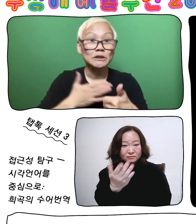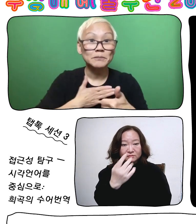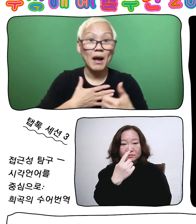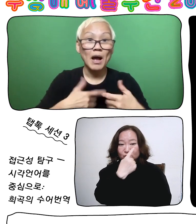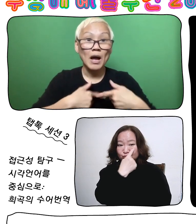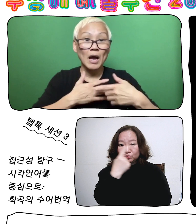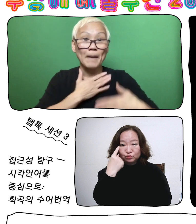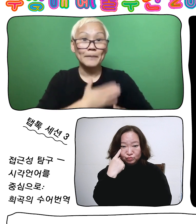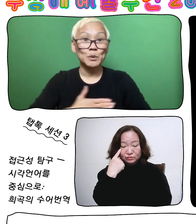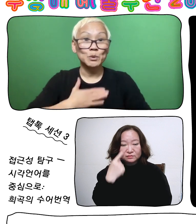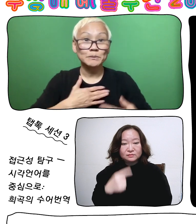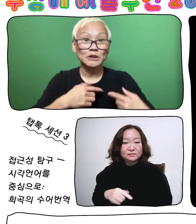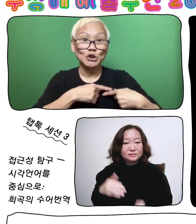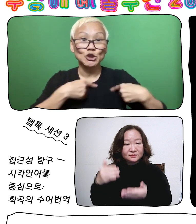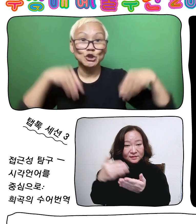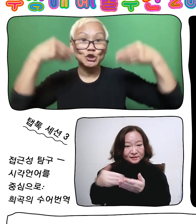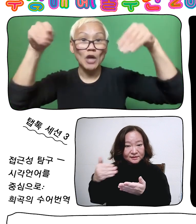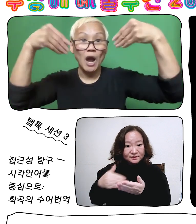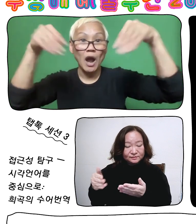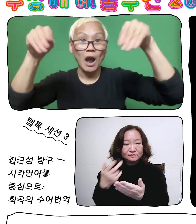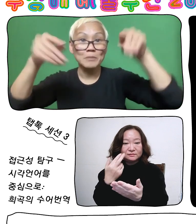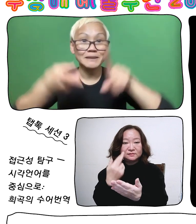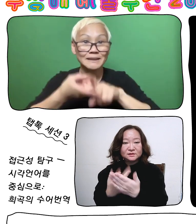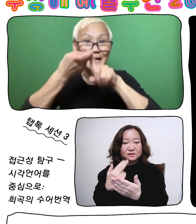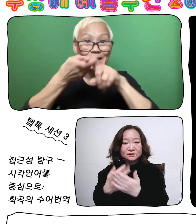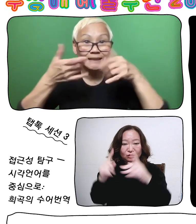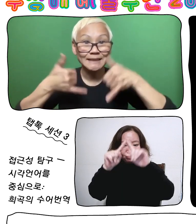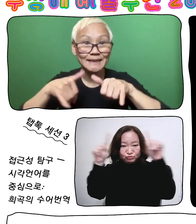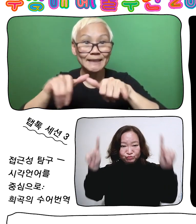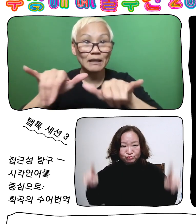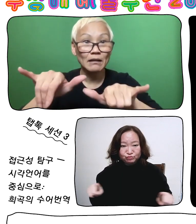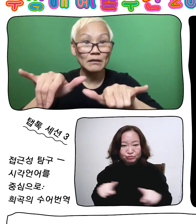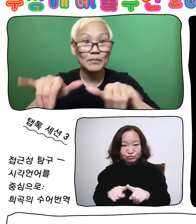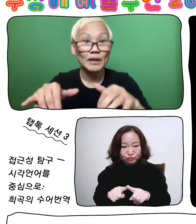그림은 내 마음속 화랑에 가만히 걸리고